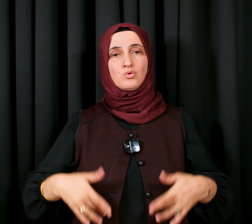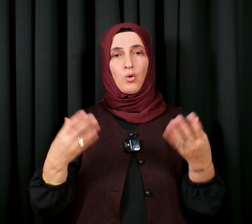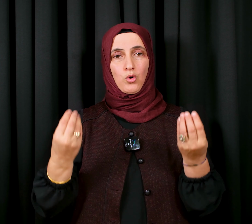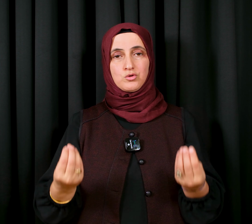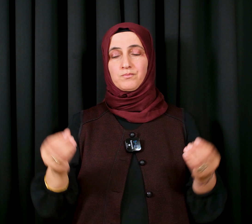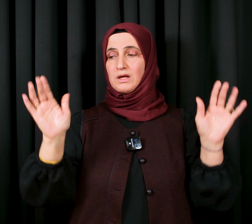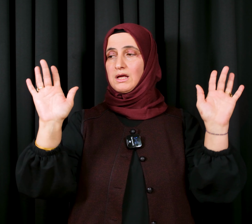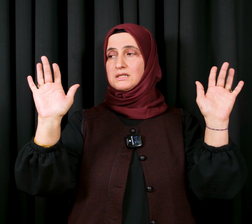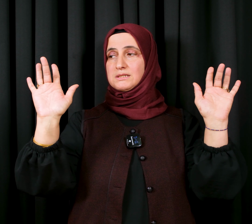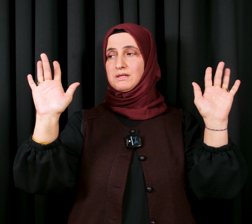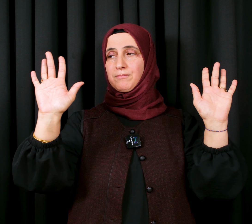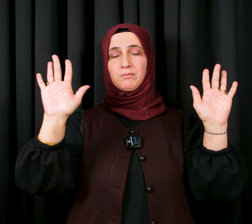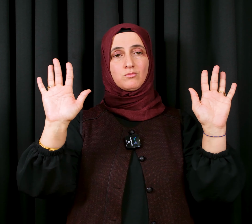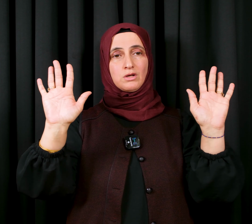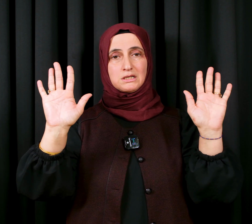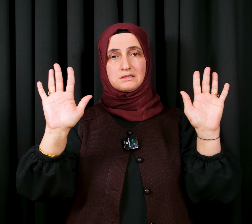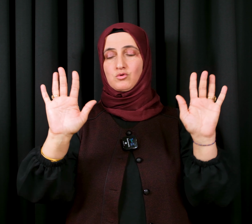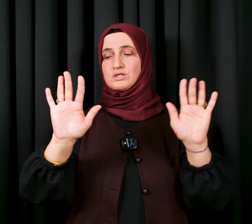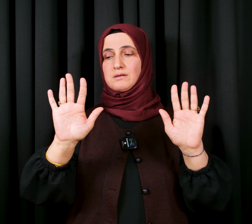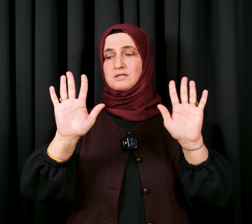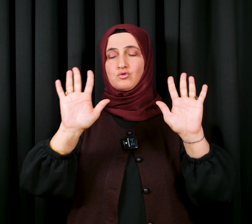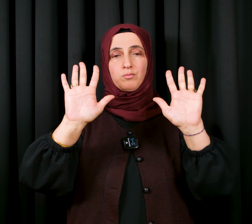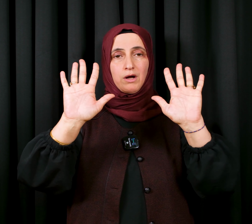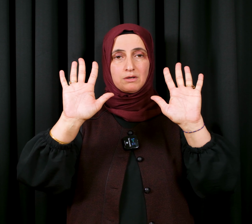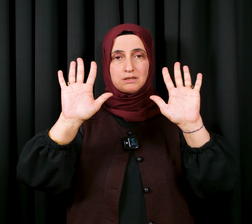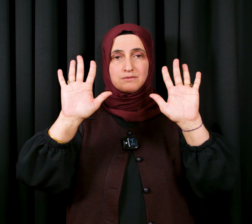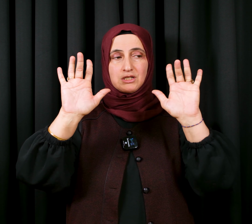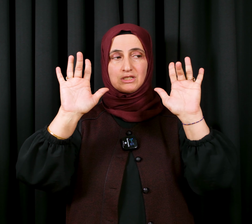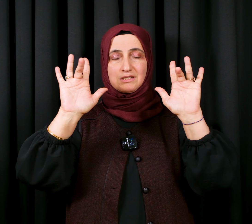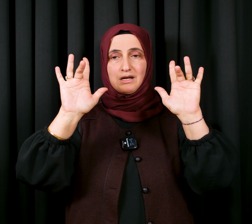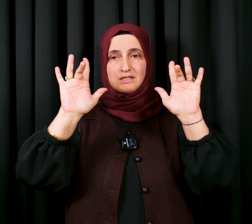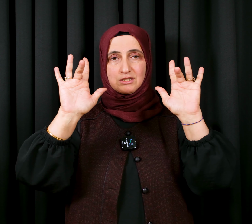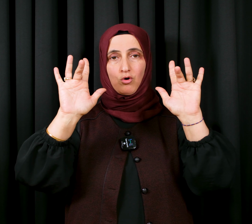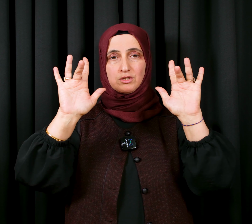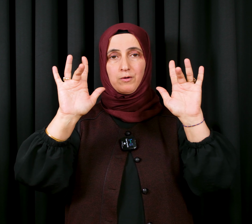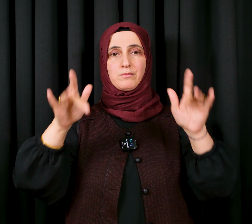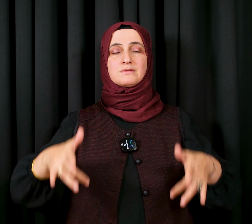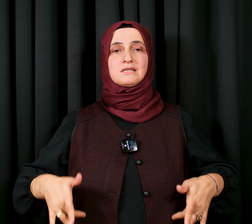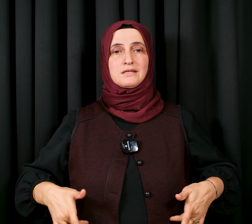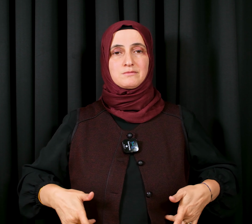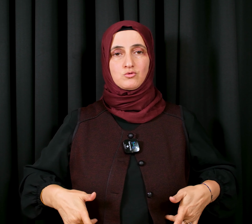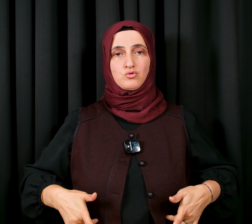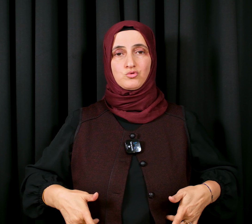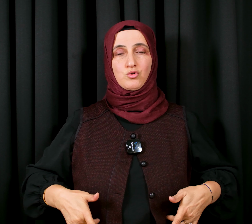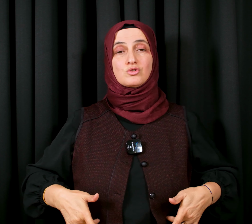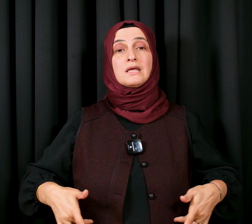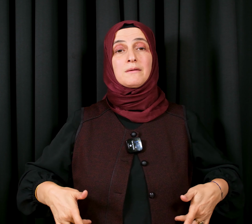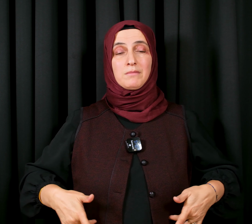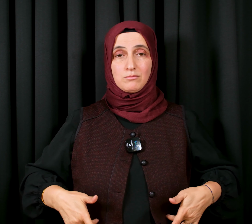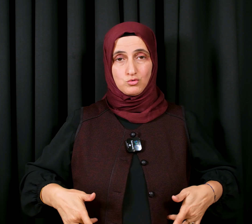oldum. Şimdi memnun hareketini göstermek istiyorum. Parmaklarımız açık, sadece orta parmağımızı kendimize dokunduruyoruz. Memnun